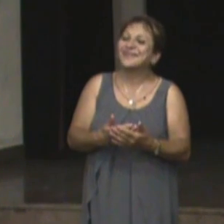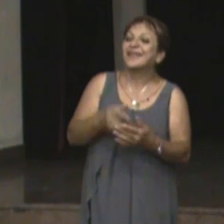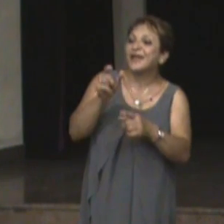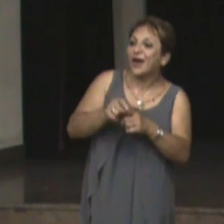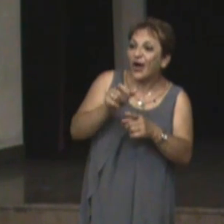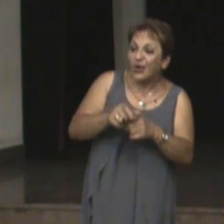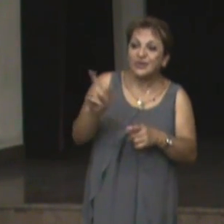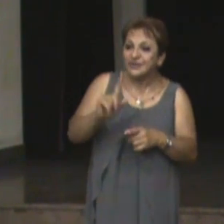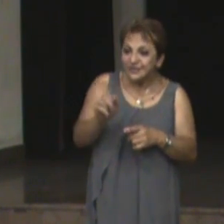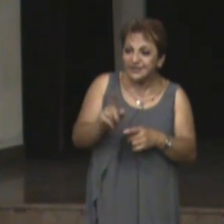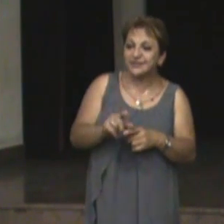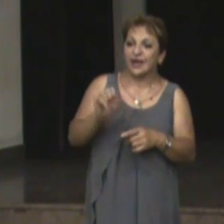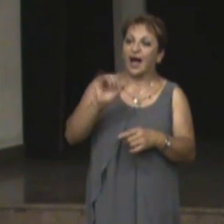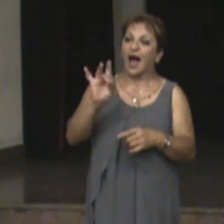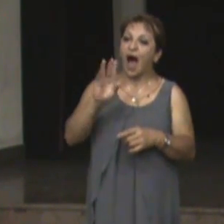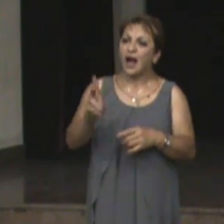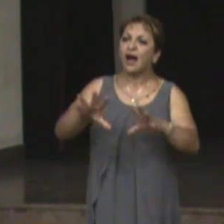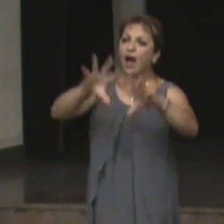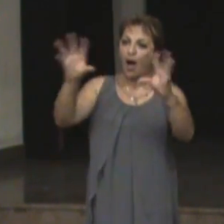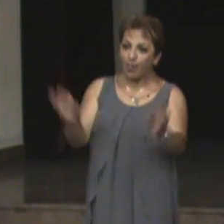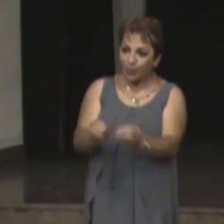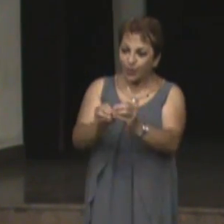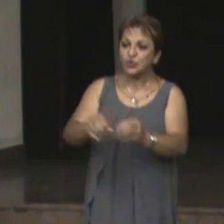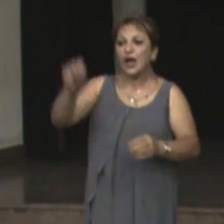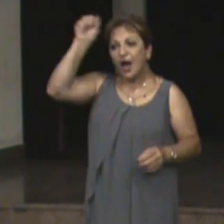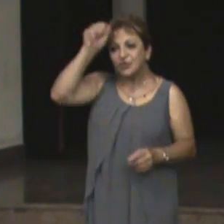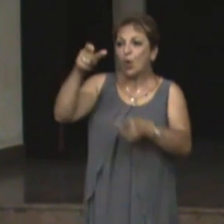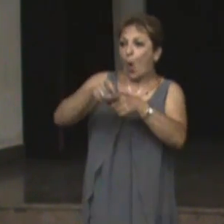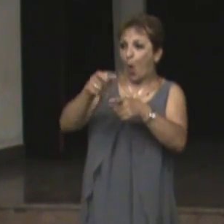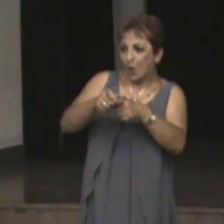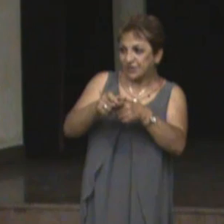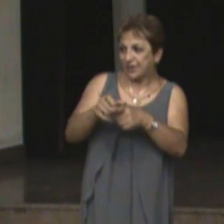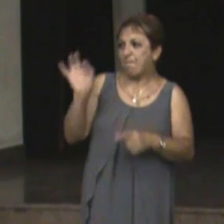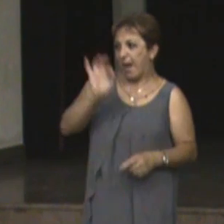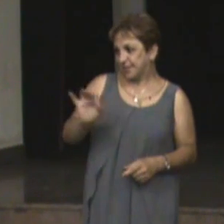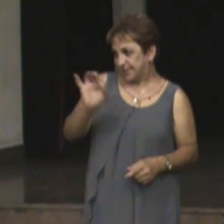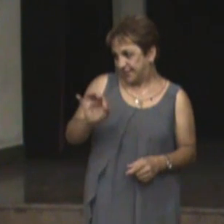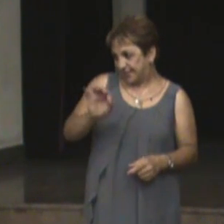խոսքը առաջ ամբողջությամբ Աստծո խոսքի մասին է,